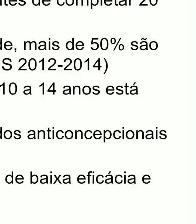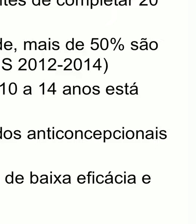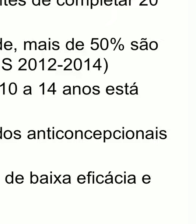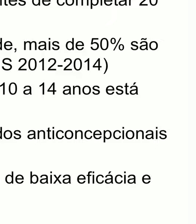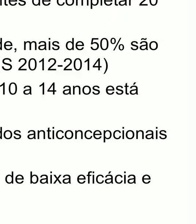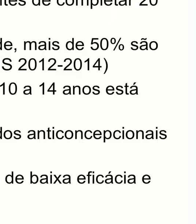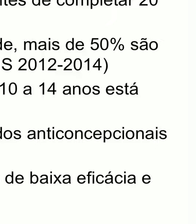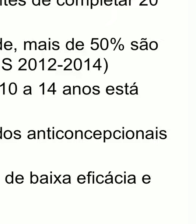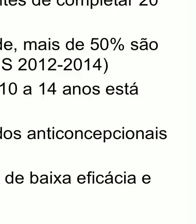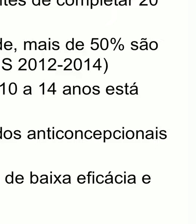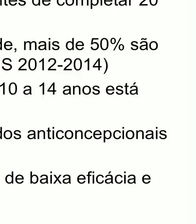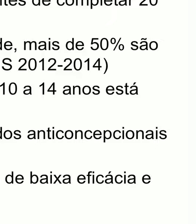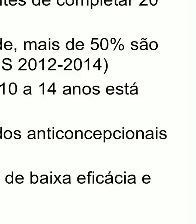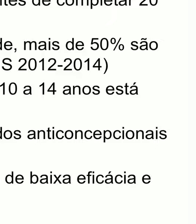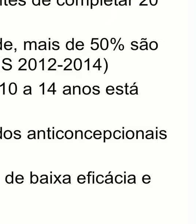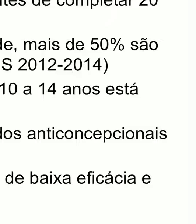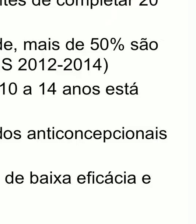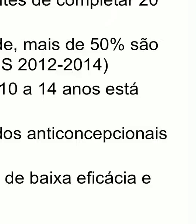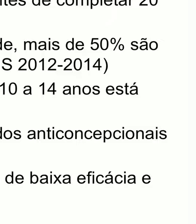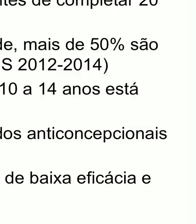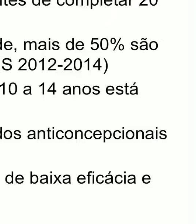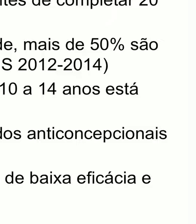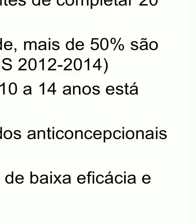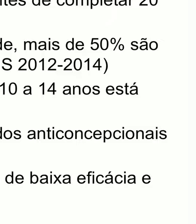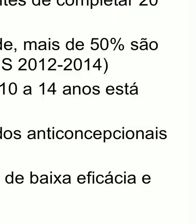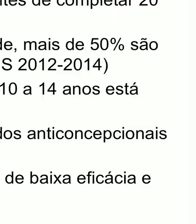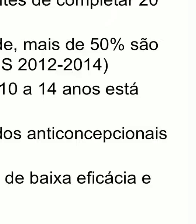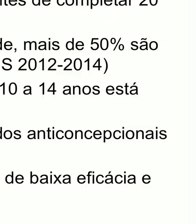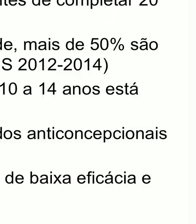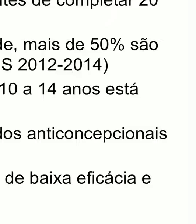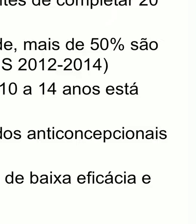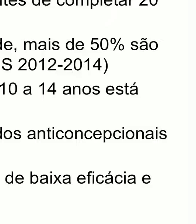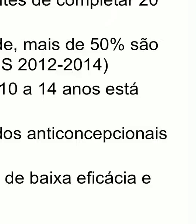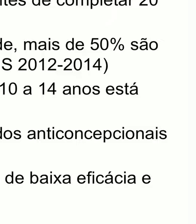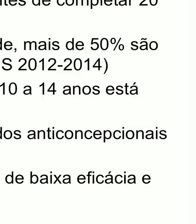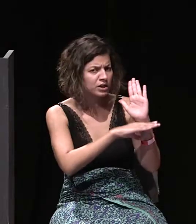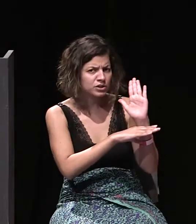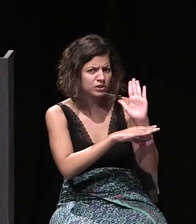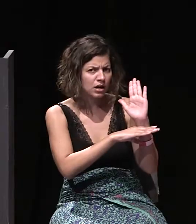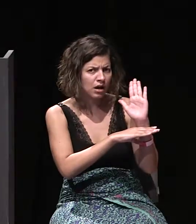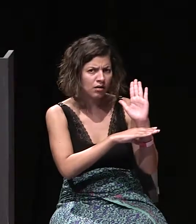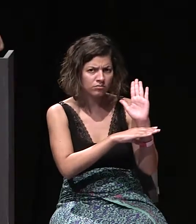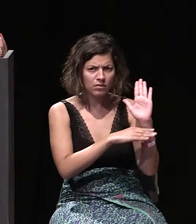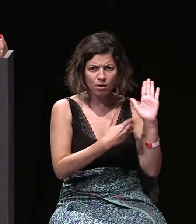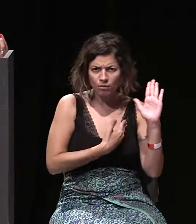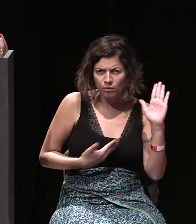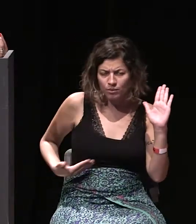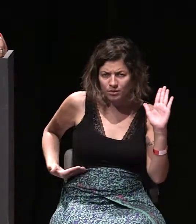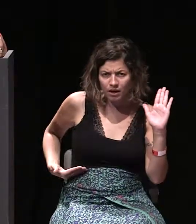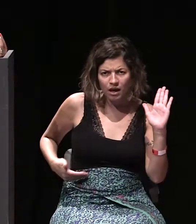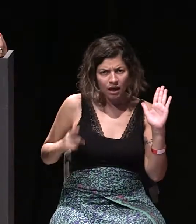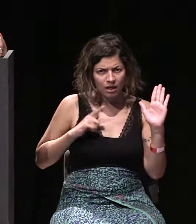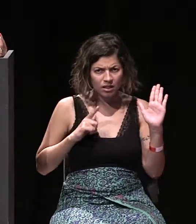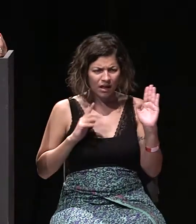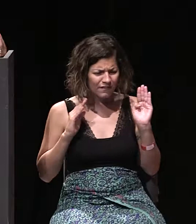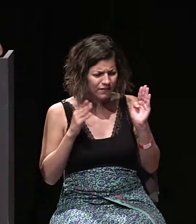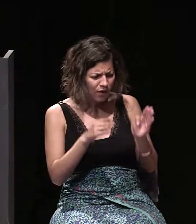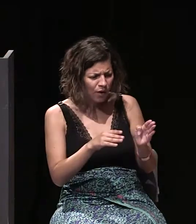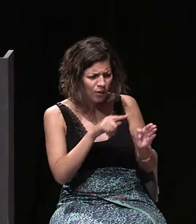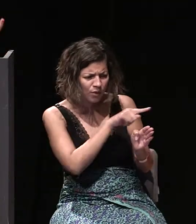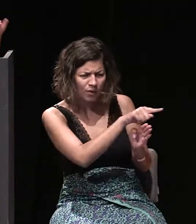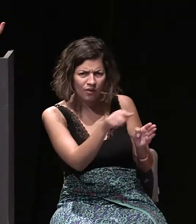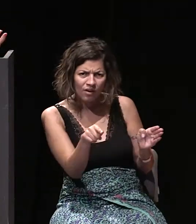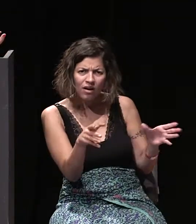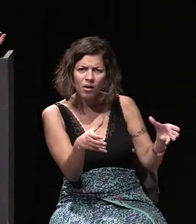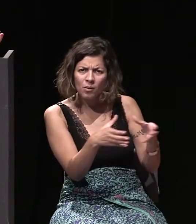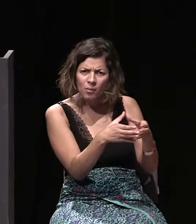As políticas públicas estão realmente dando essa prioridade que essa população necessita? O